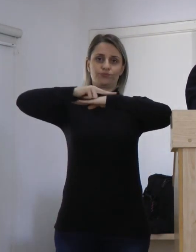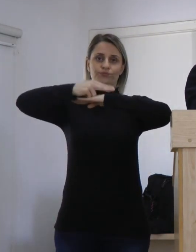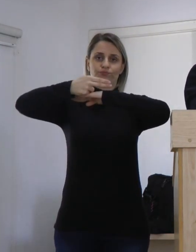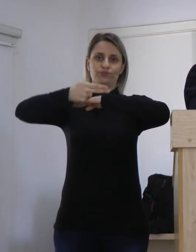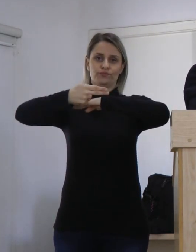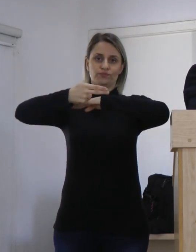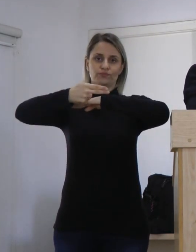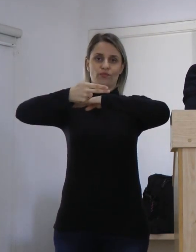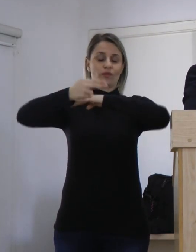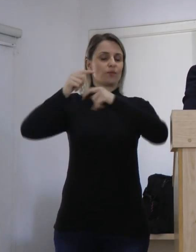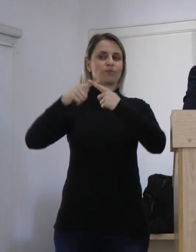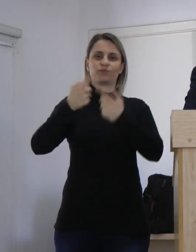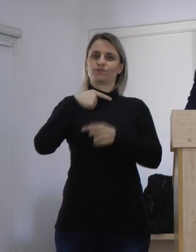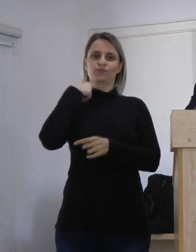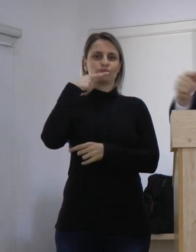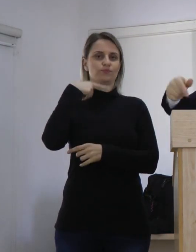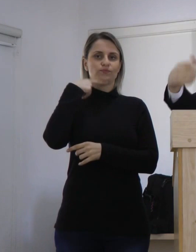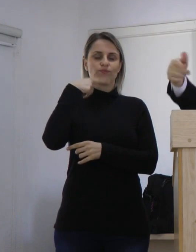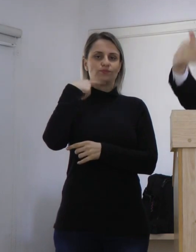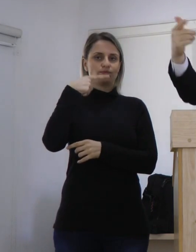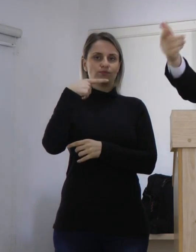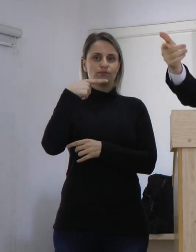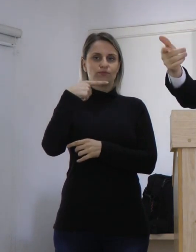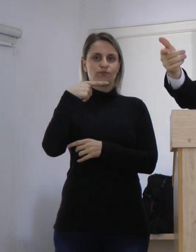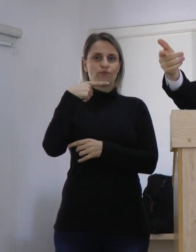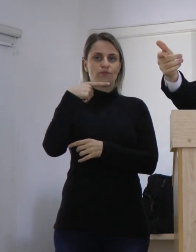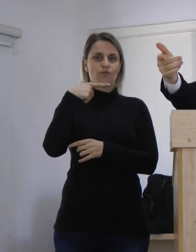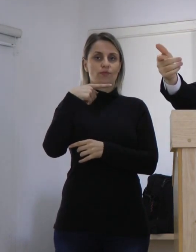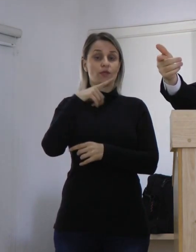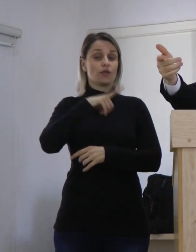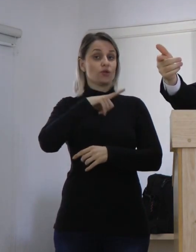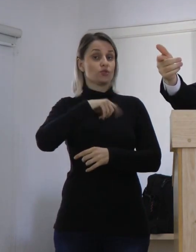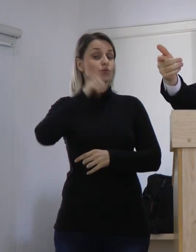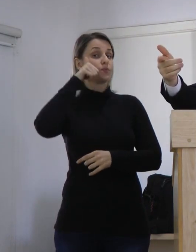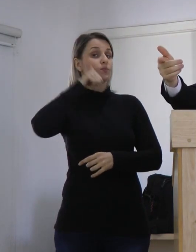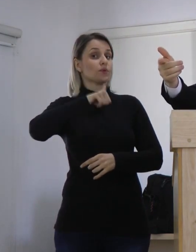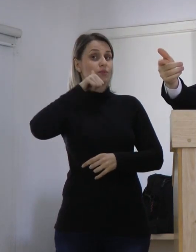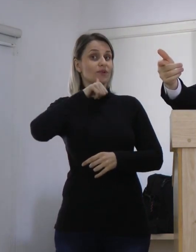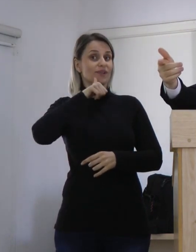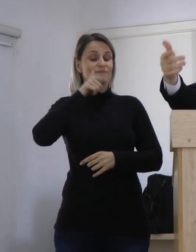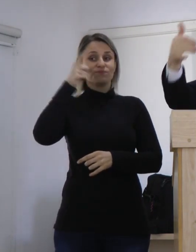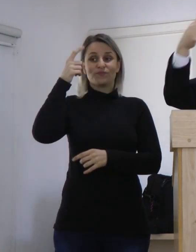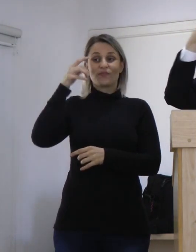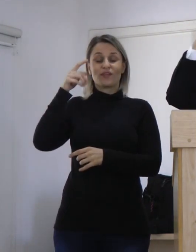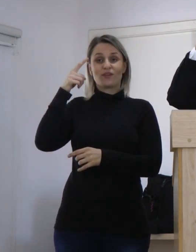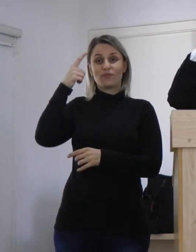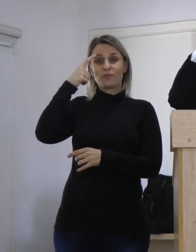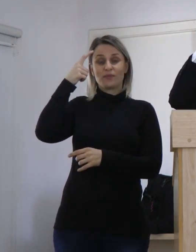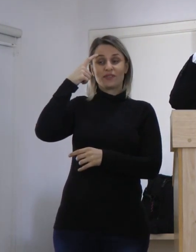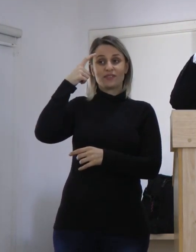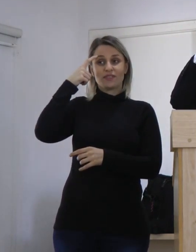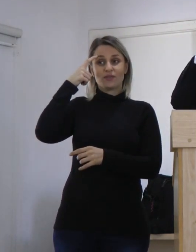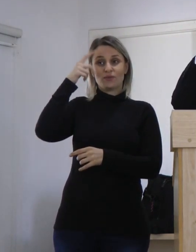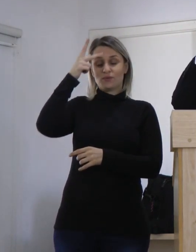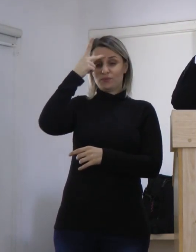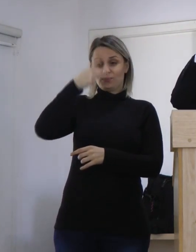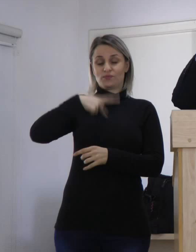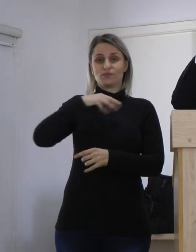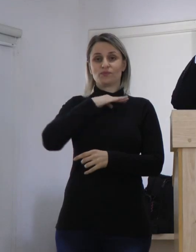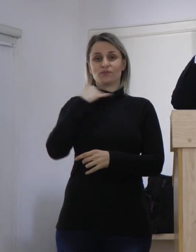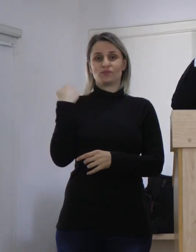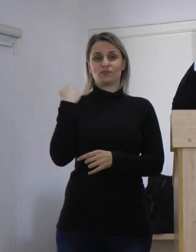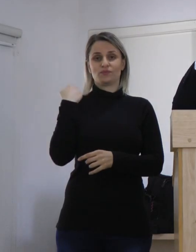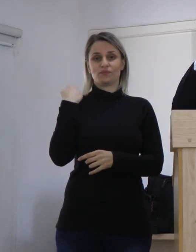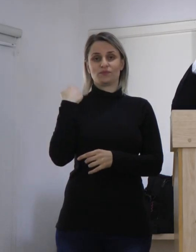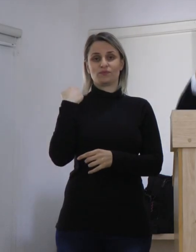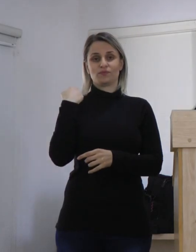posso. Uma senhora que estava pensando em cometer o suicídio, liga para o programa e diz: